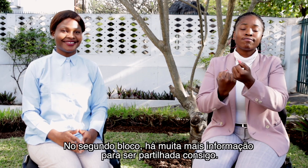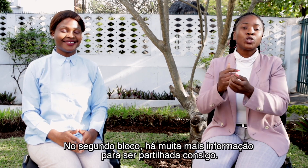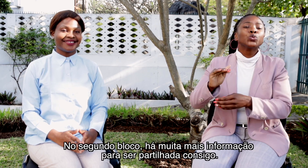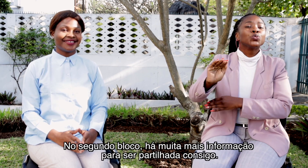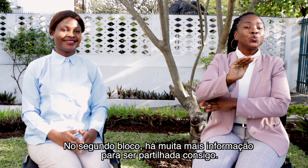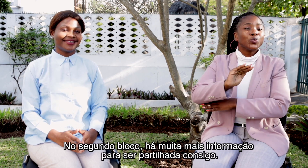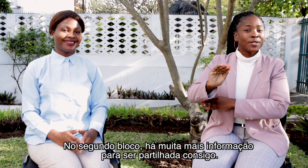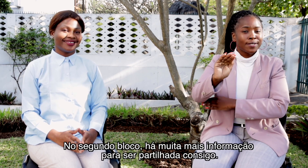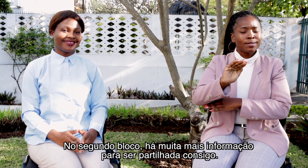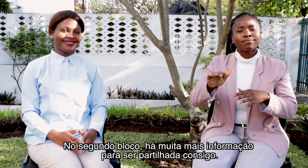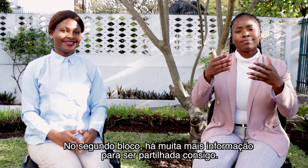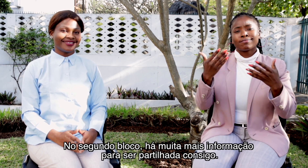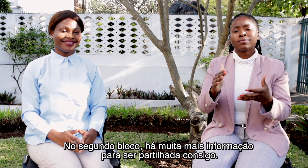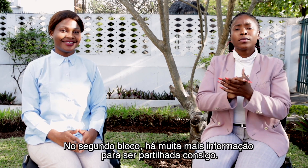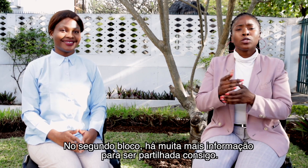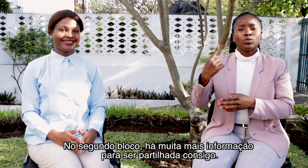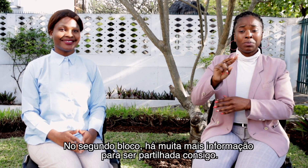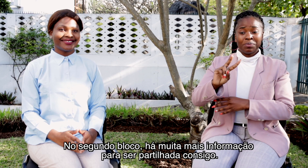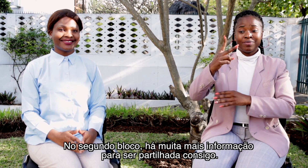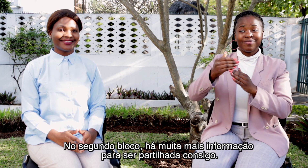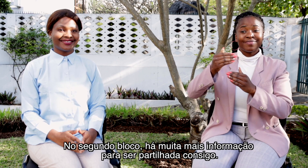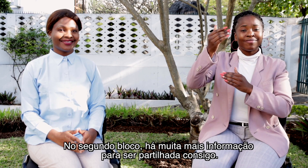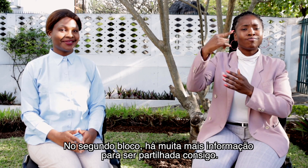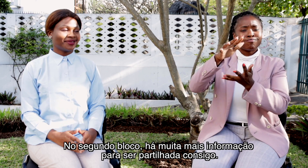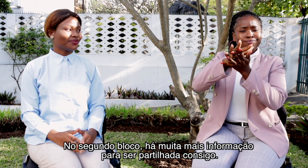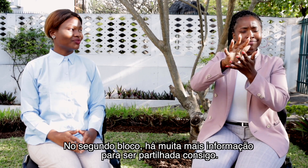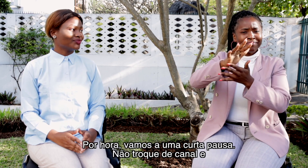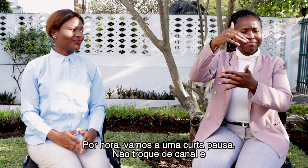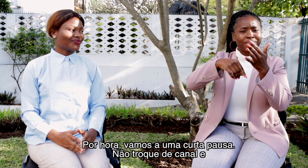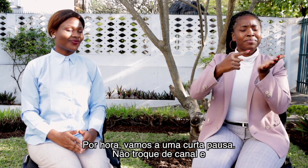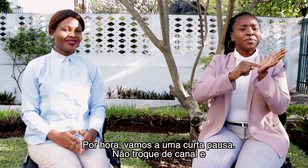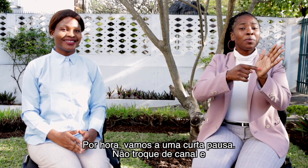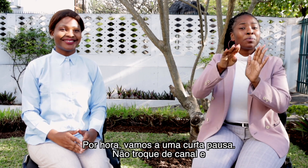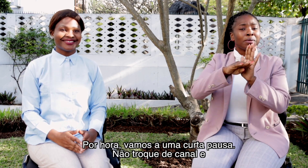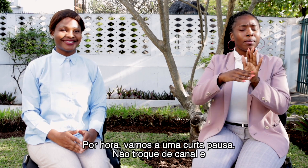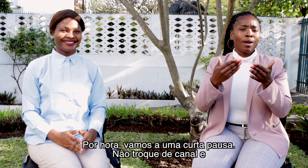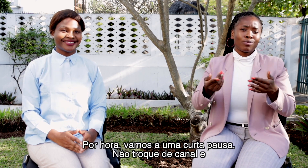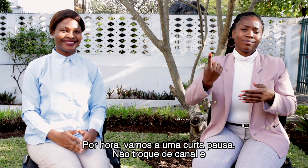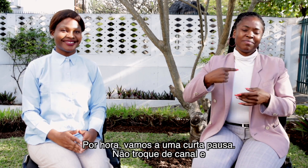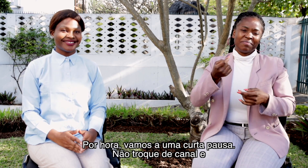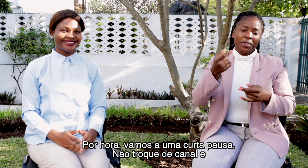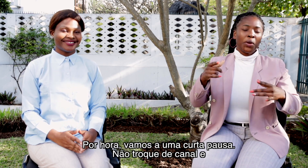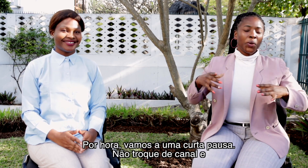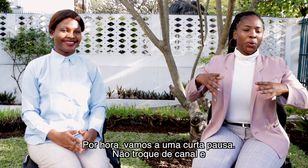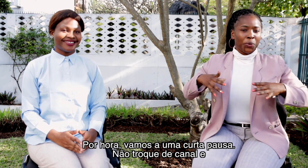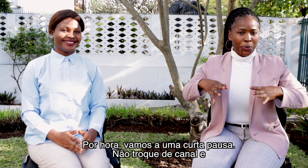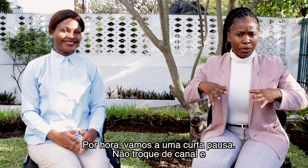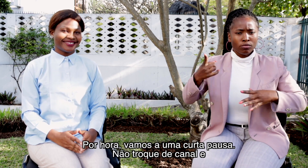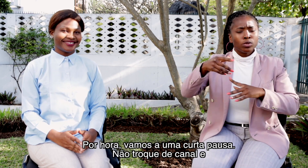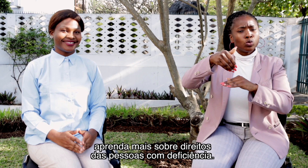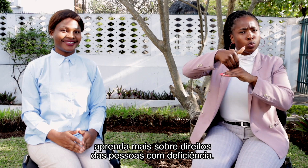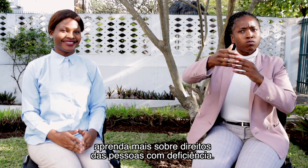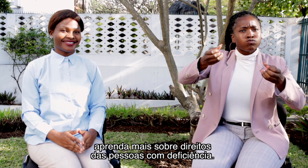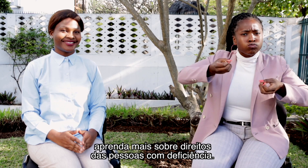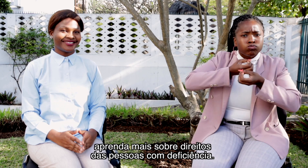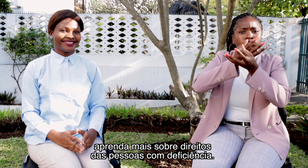No segundo bloco, há muita mais informação para ser partilhada consigo. Por ora, vamos a uma curta pausa, não troque de